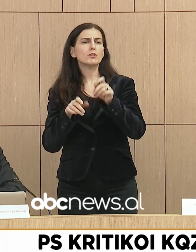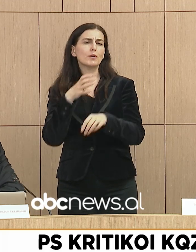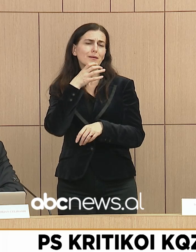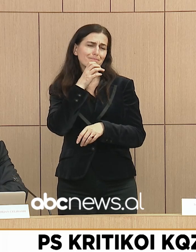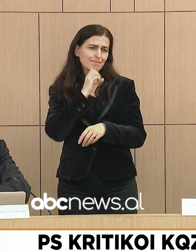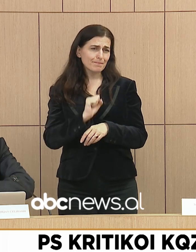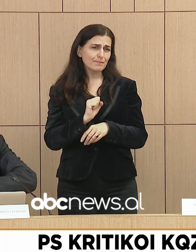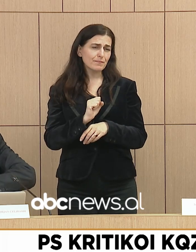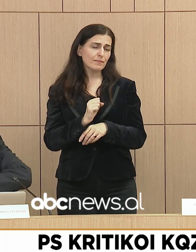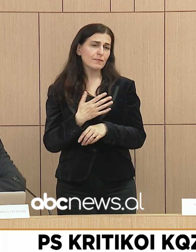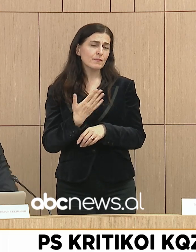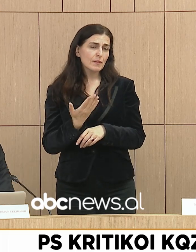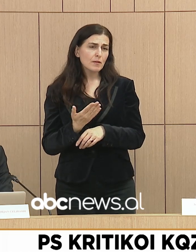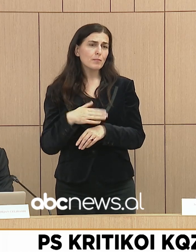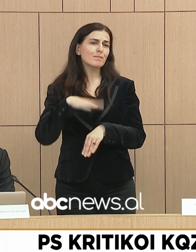të